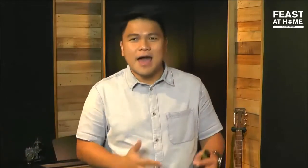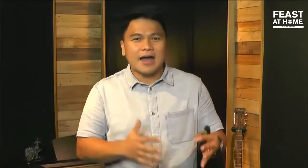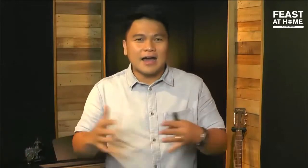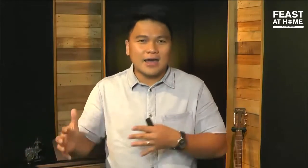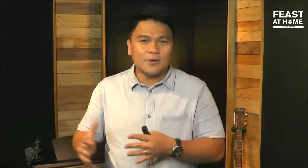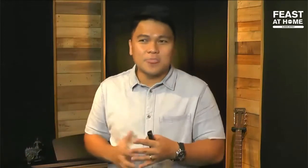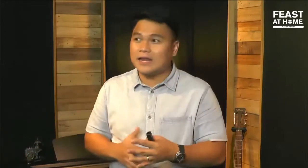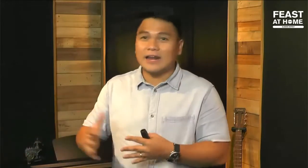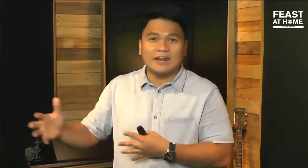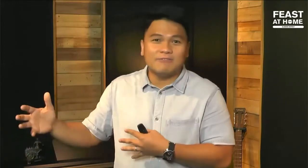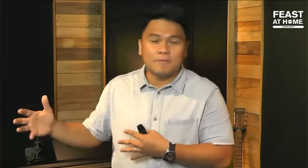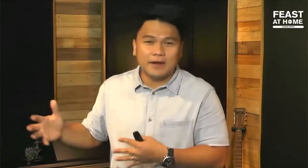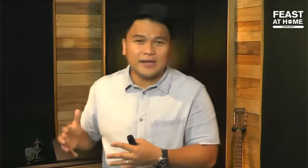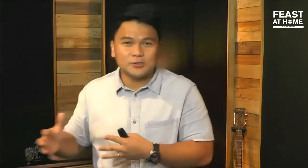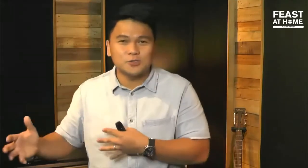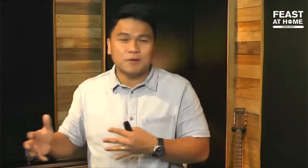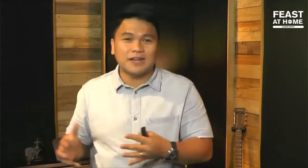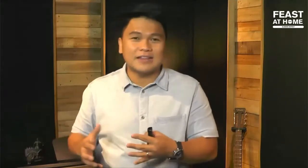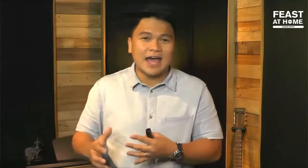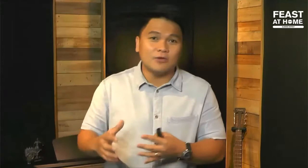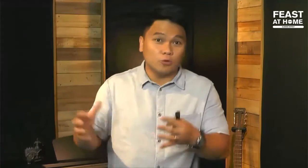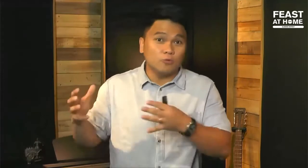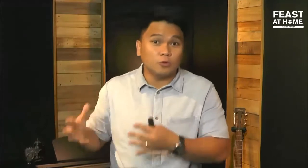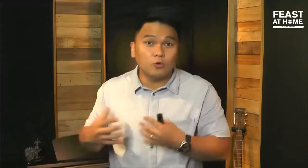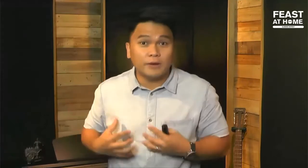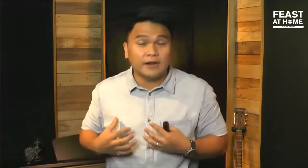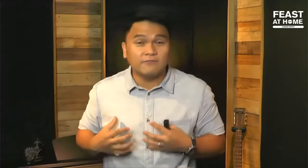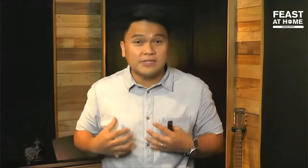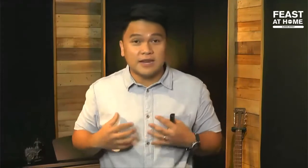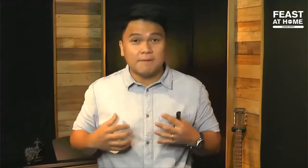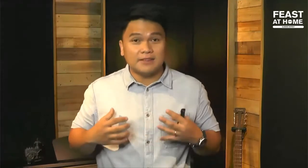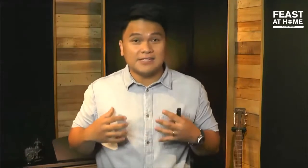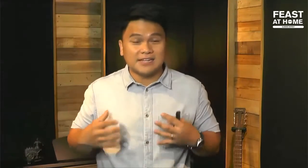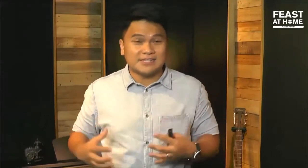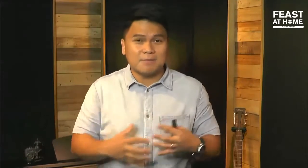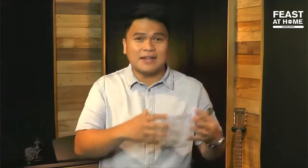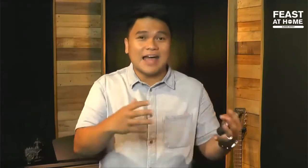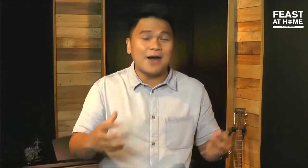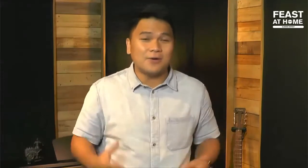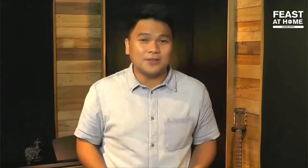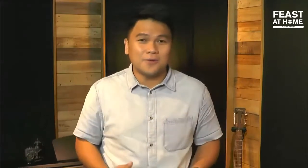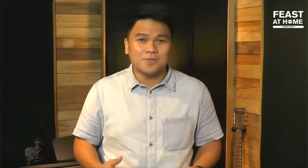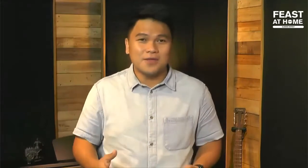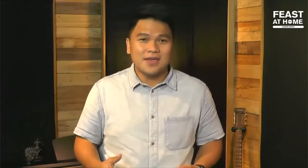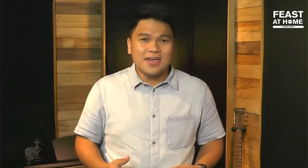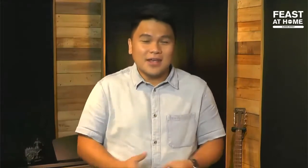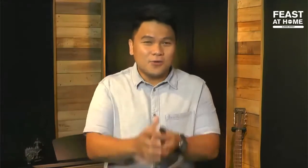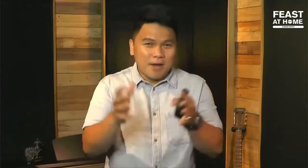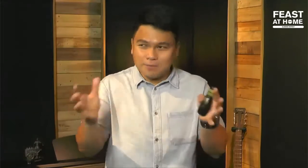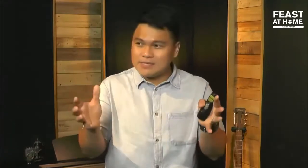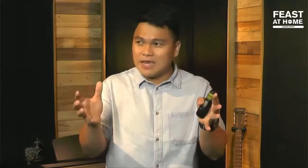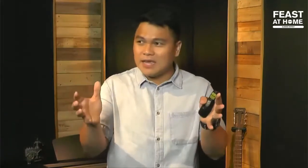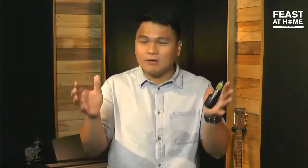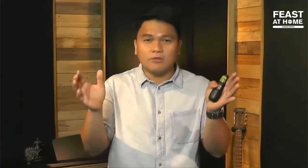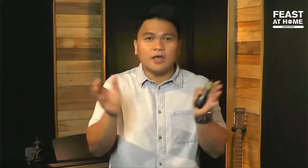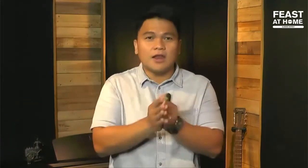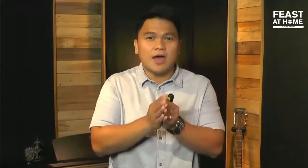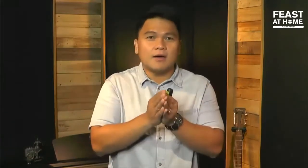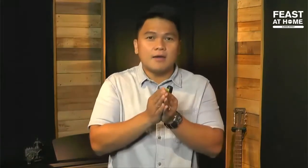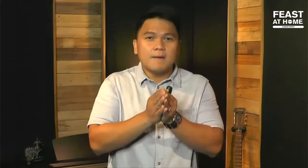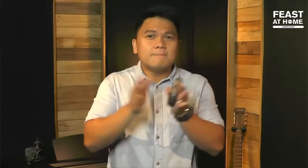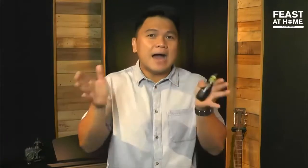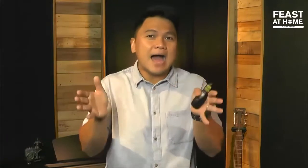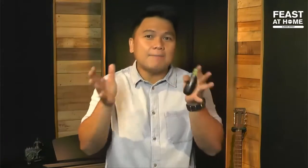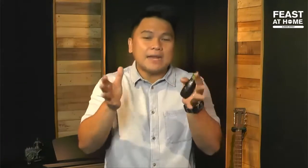Mike. Hanggang ngayon, nagre-relief operations pa rin tayo. Tumutulong pa rin ang Feast Alabang District sa mga taong ito. And you might be saying, uy, teka